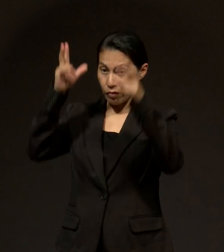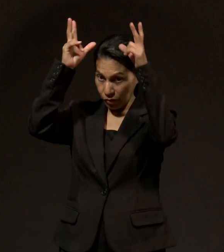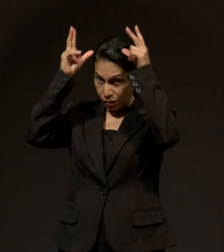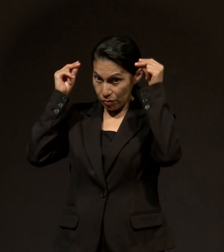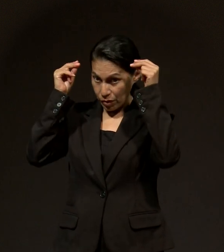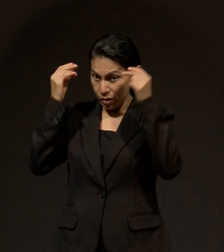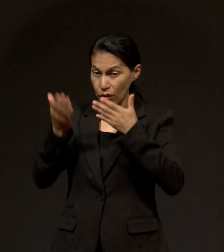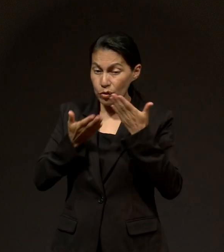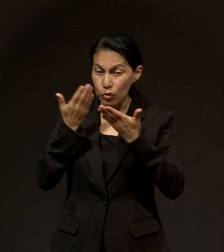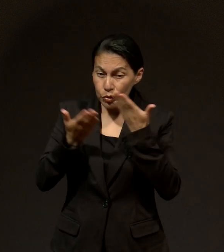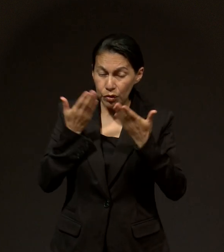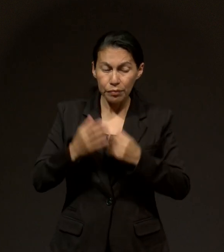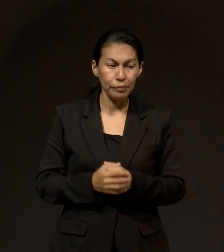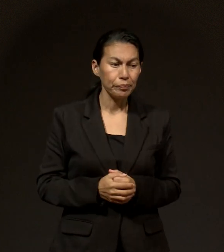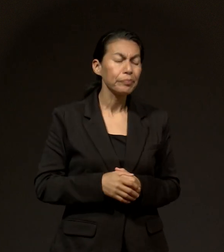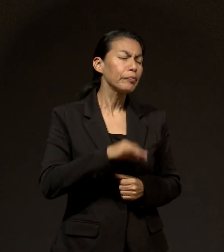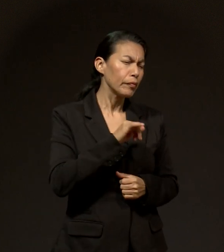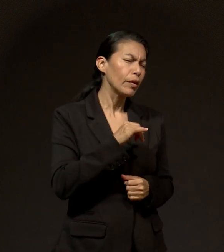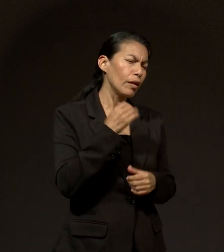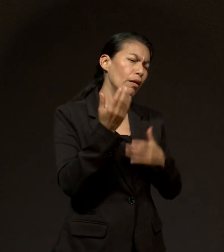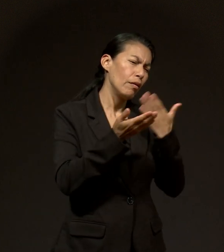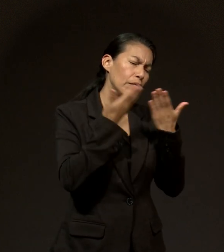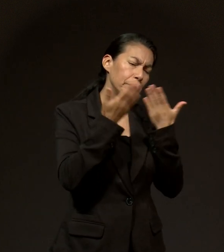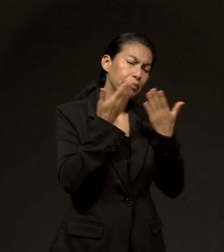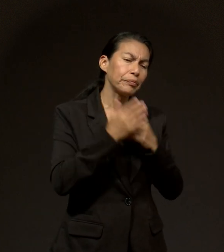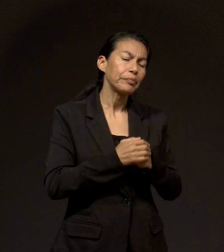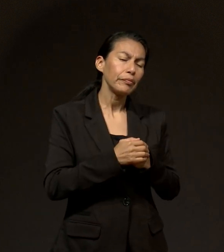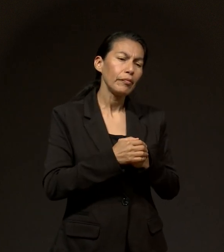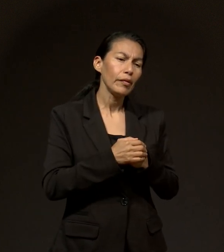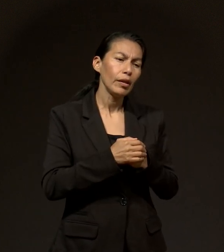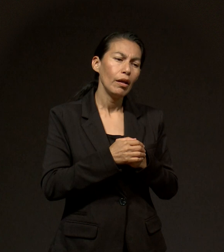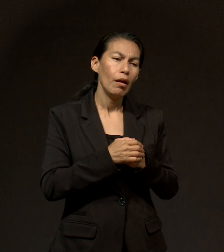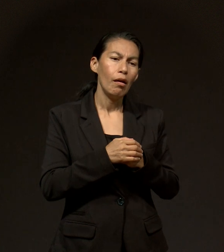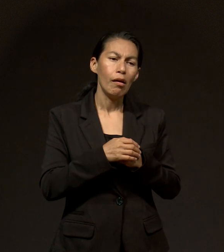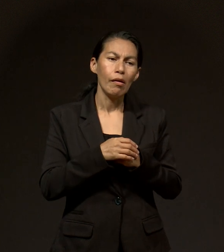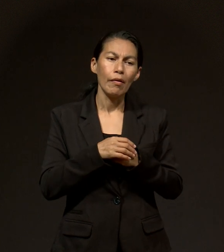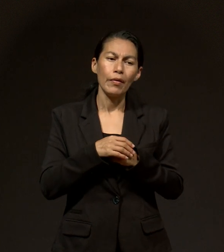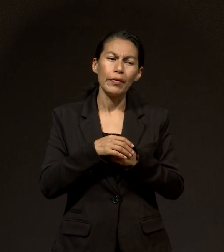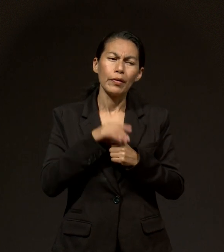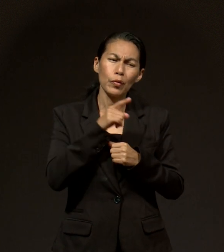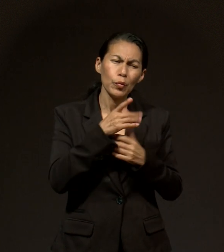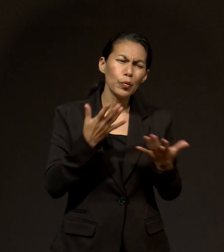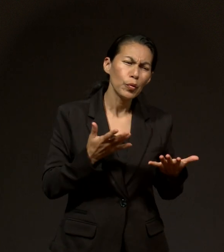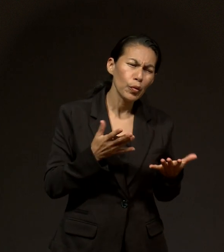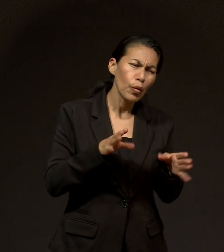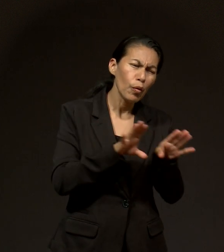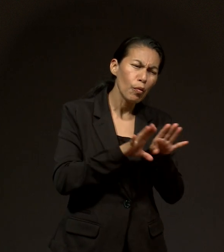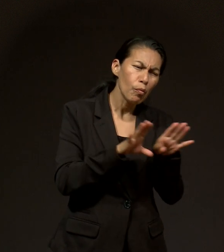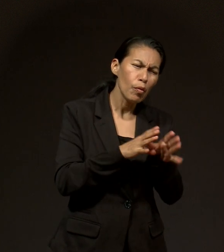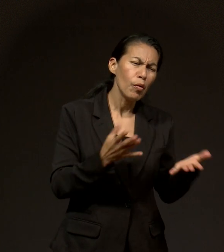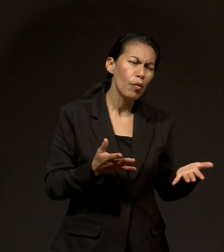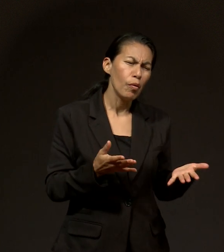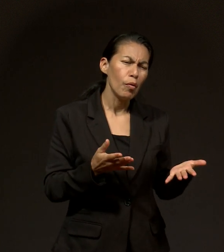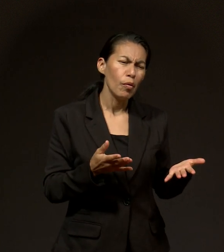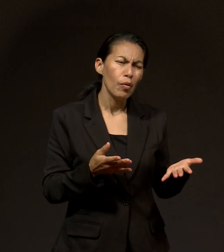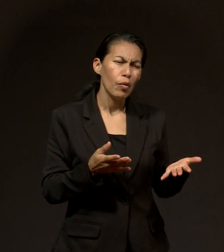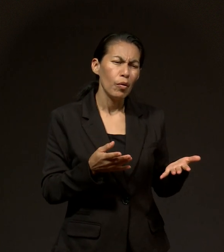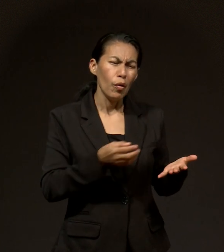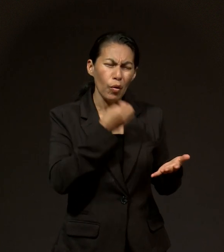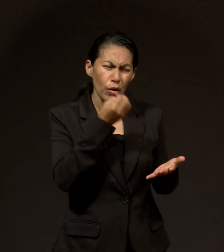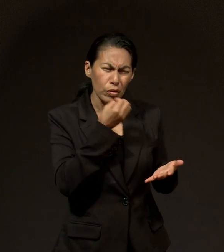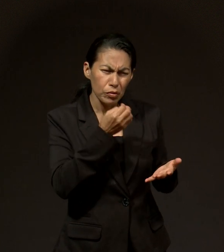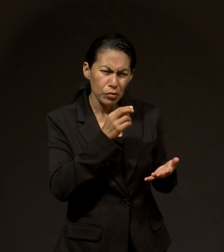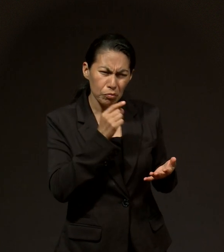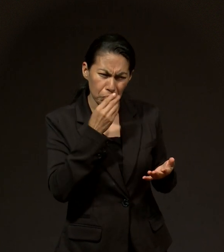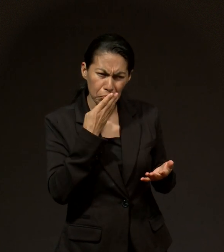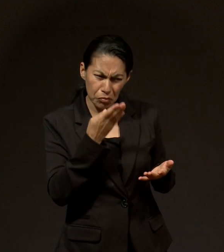19 años y es universitaria, ¿el concepto de la oración sigue igual?